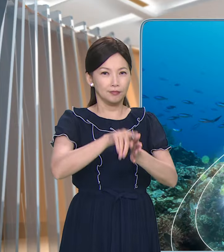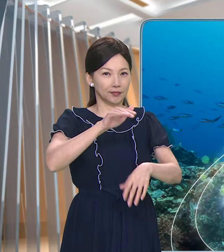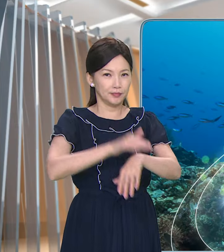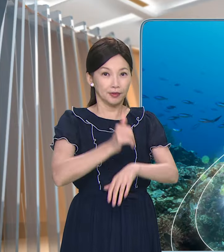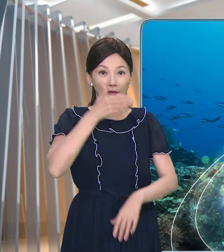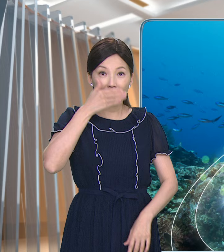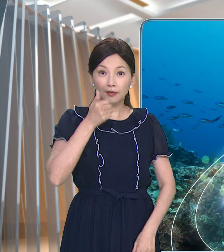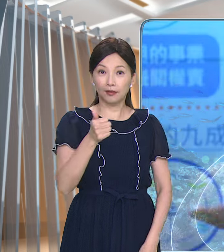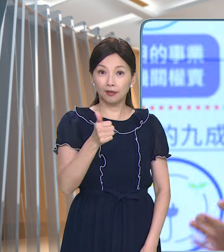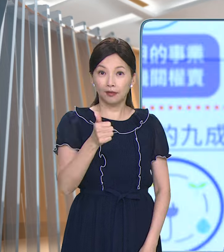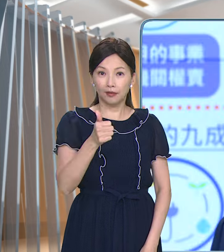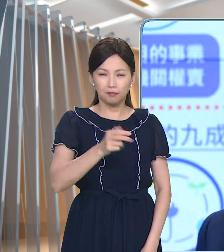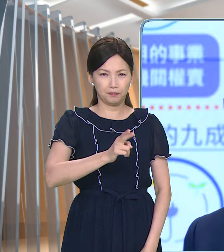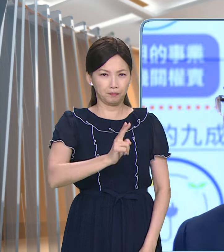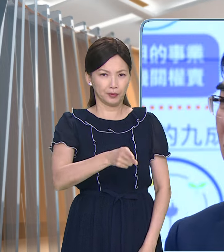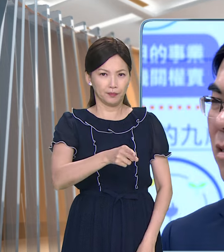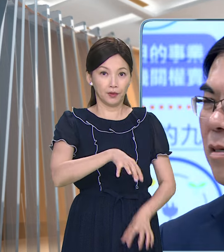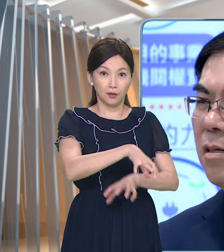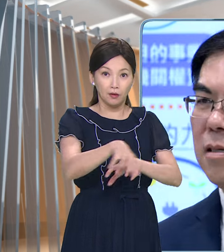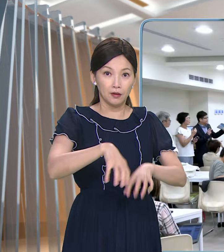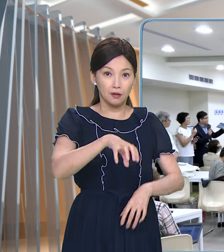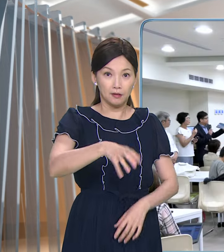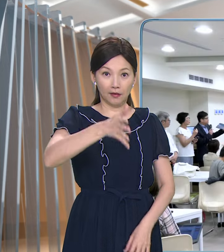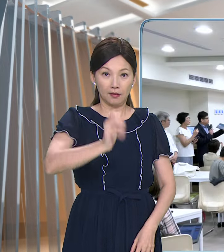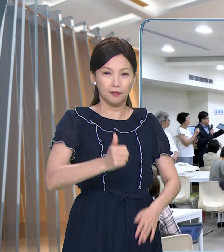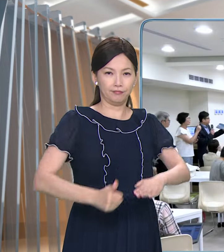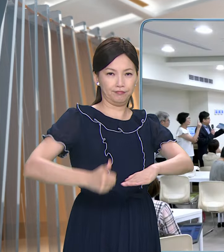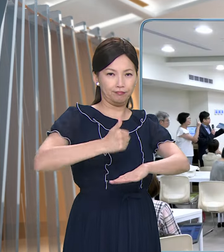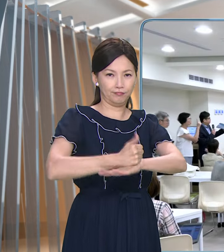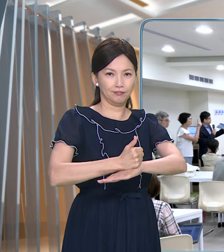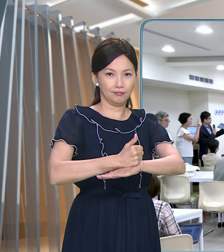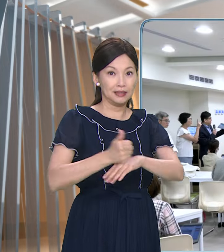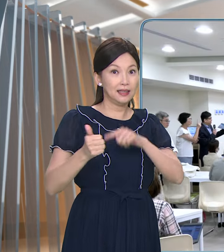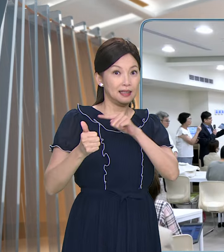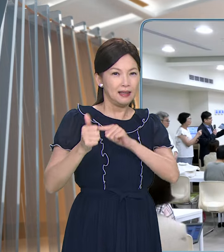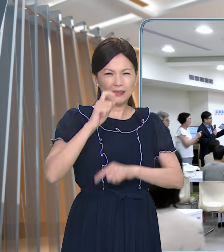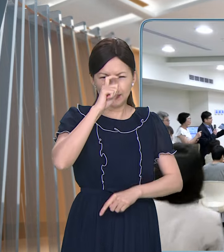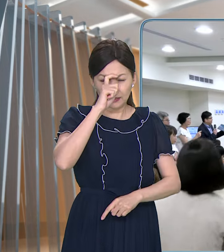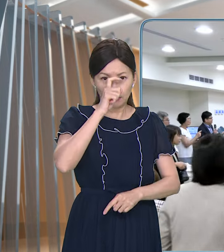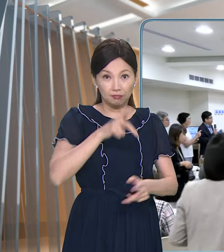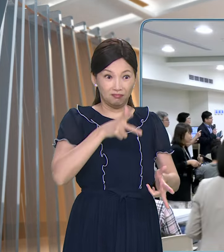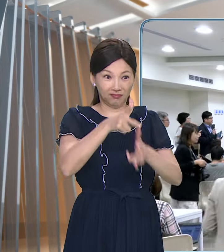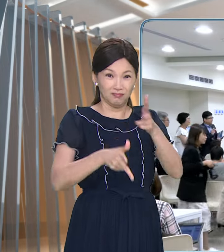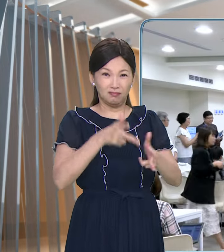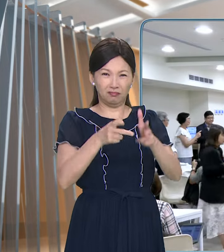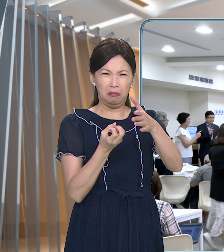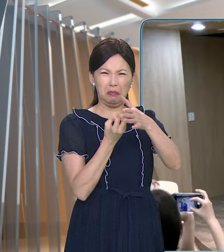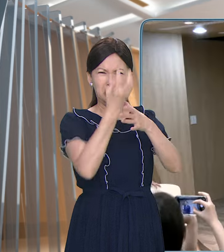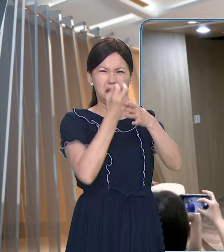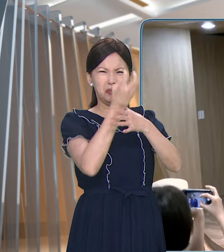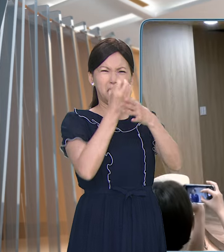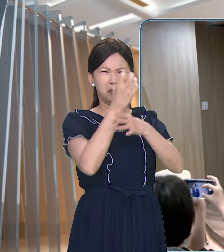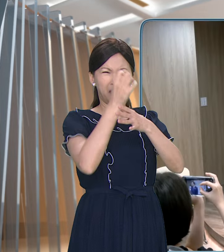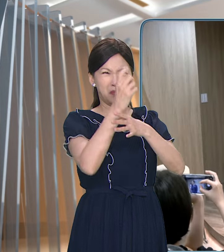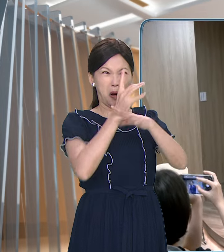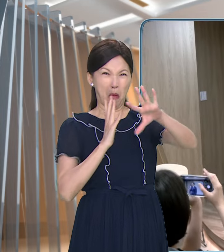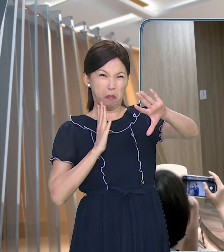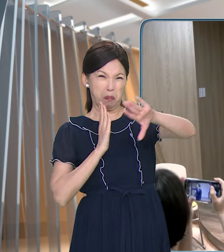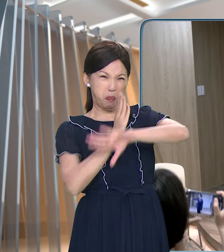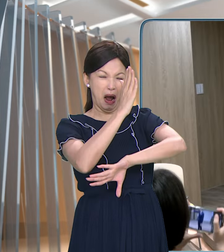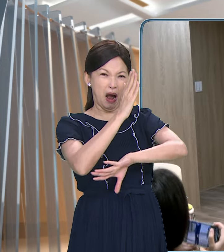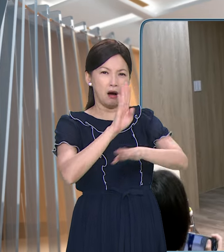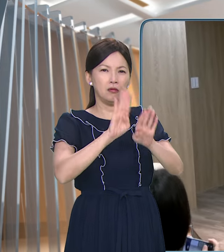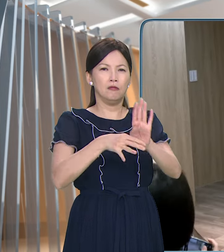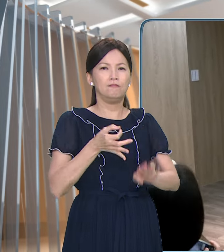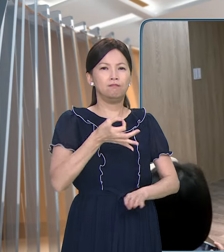气象达人彭启明正式走马上任，展开环境部长身份。针对碳费，他表